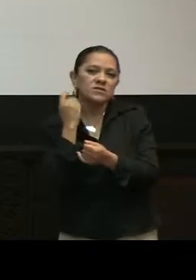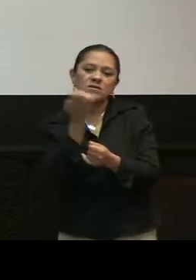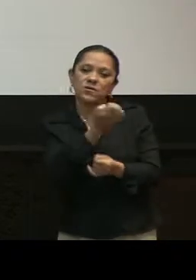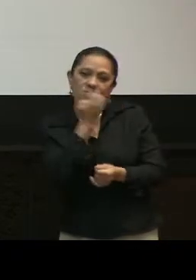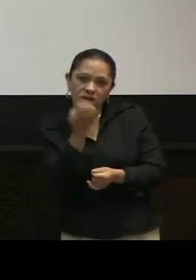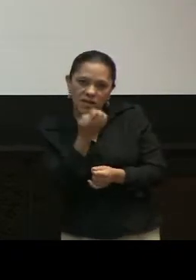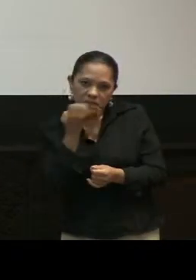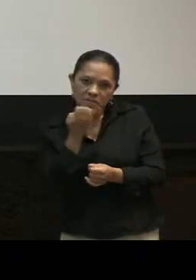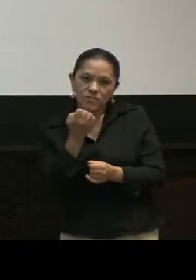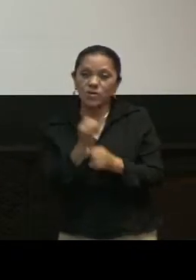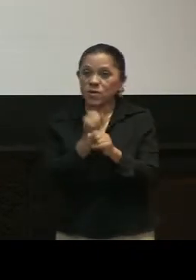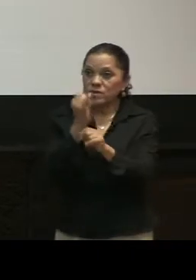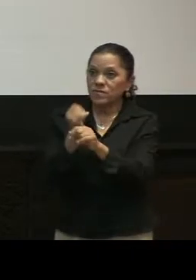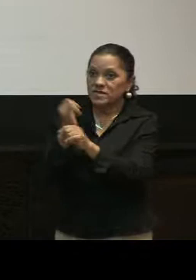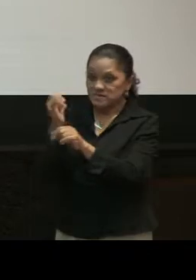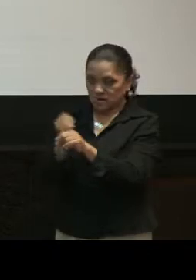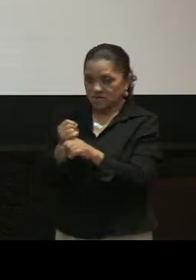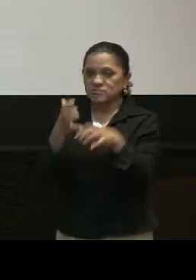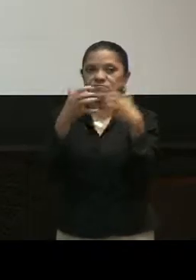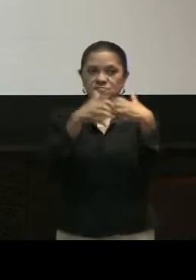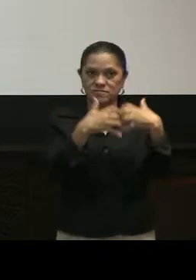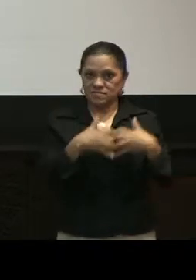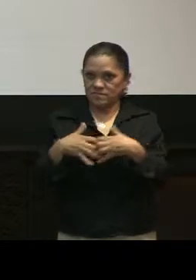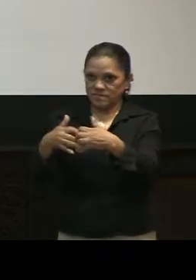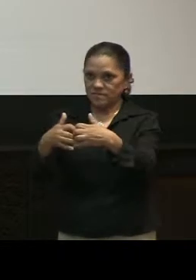académico, de investigación y empresarial.